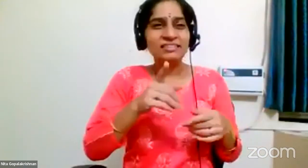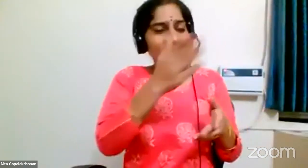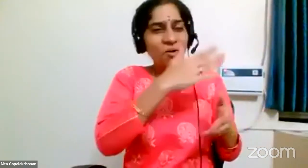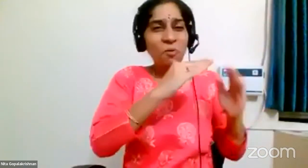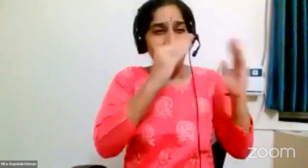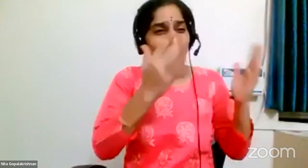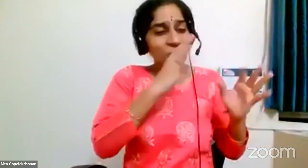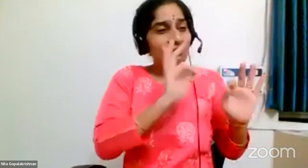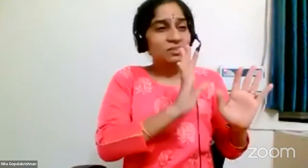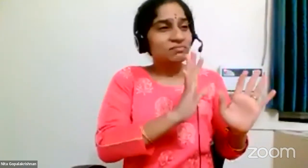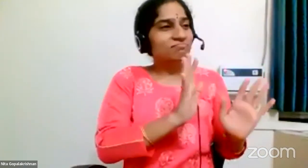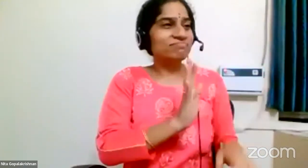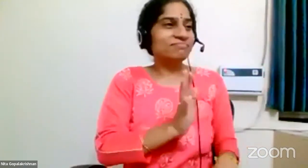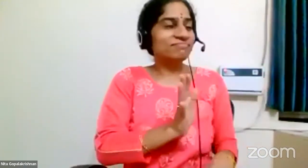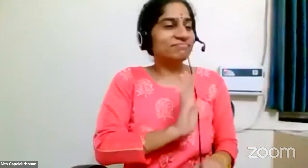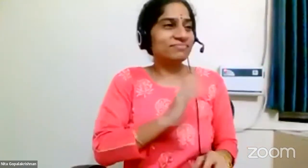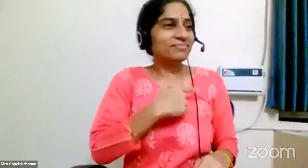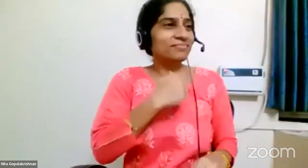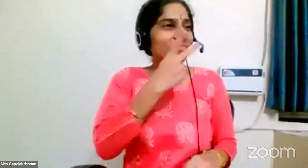लिए।